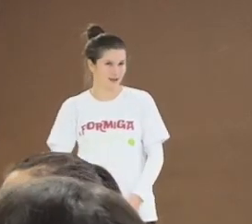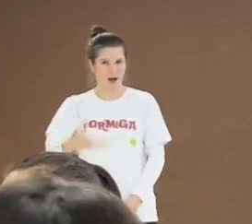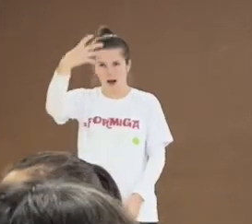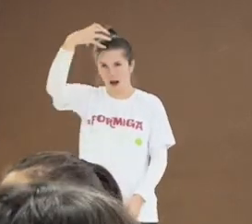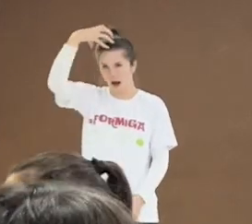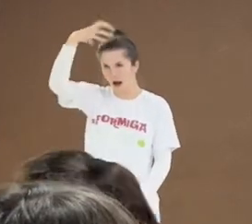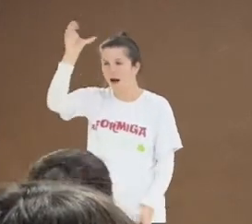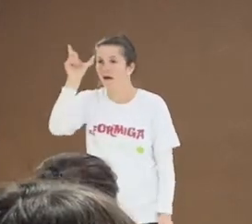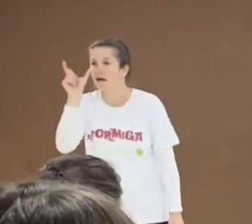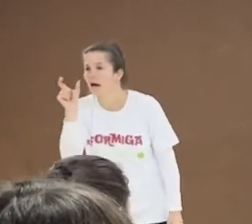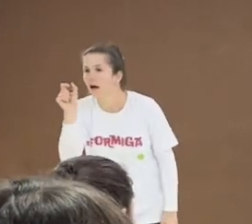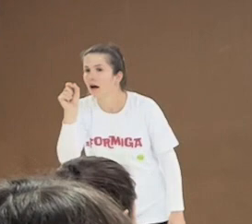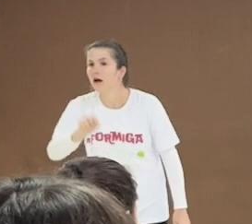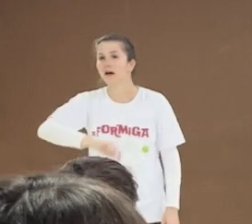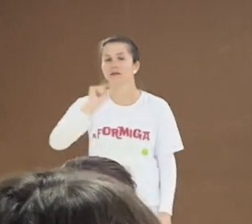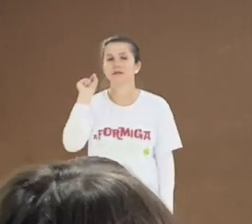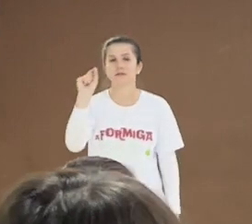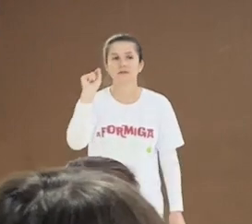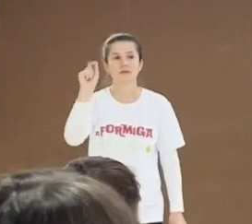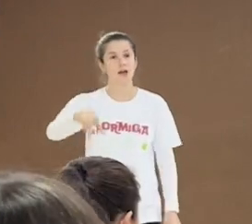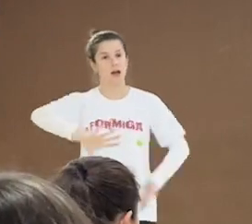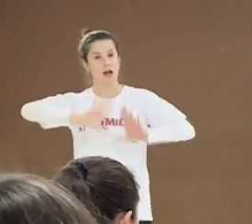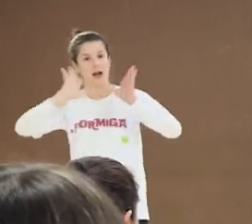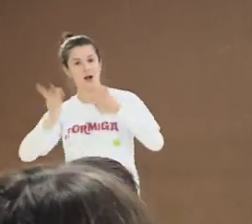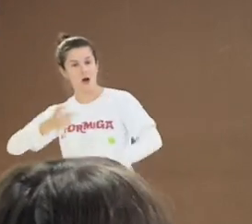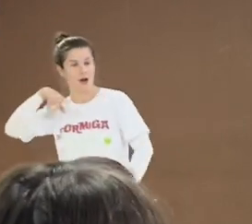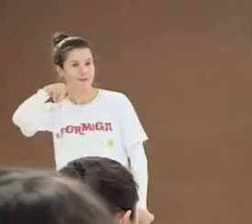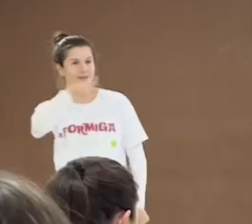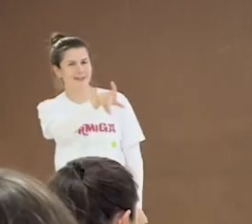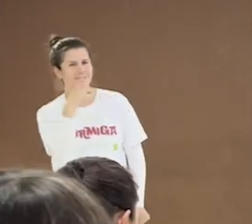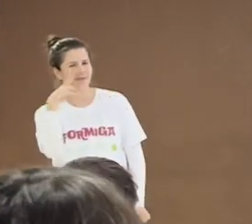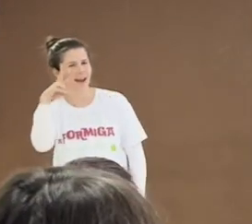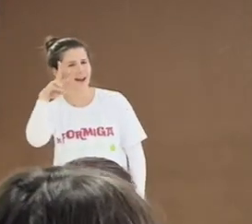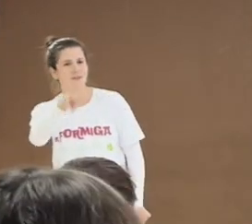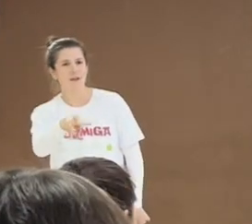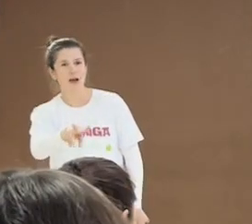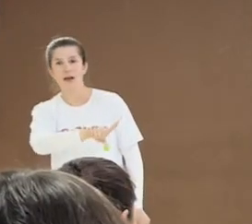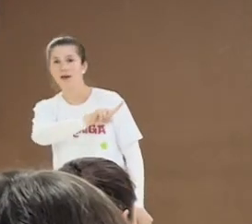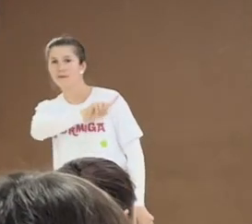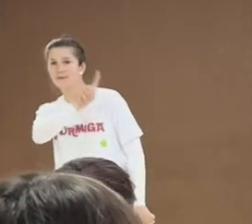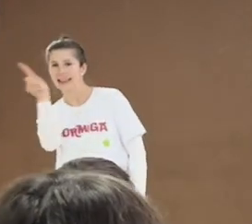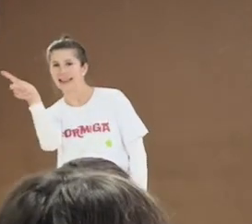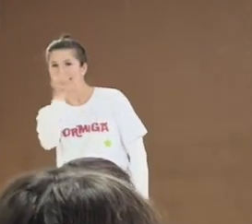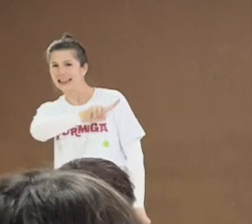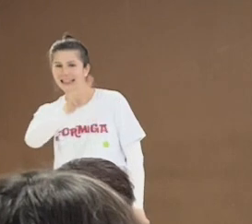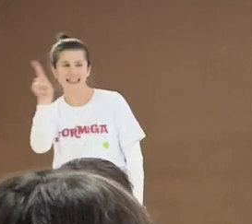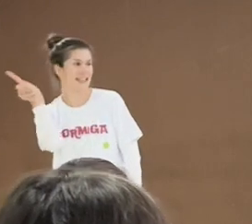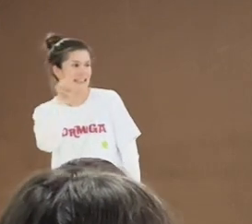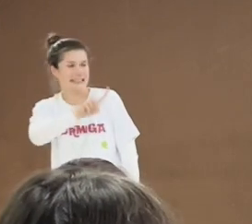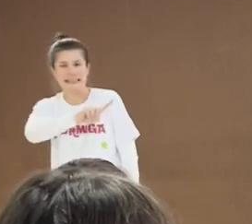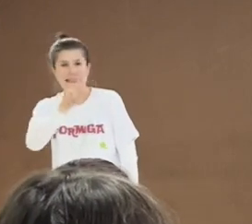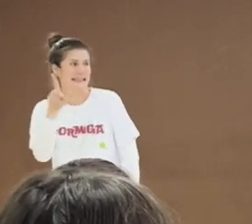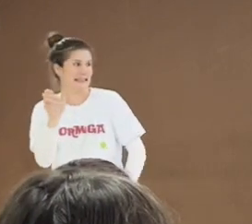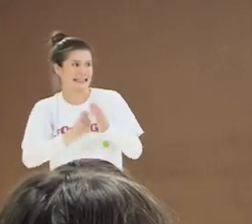Rainha, só se for de micróbios. Ah, agora você vai ver quem é que manda aqui. Não, senhora. Não.